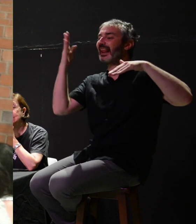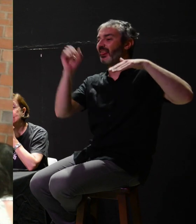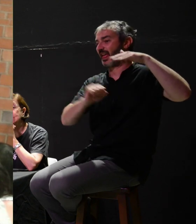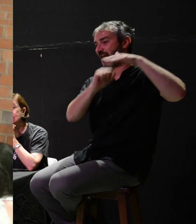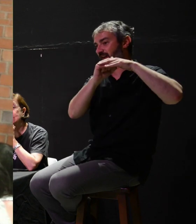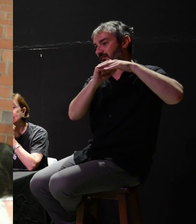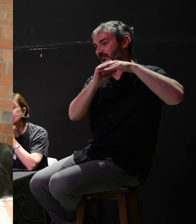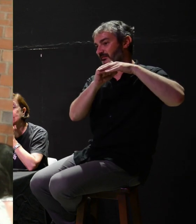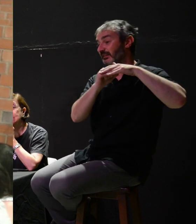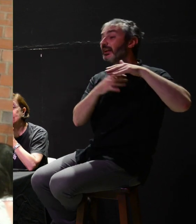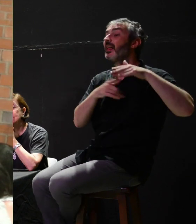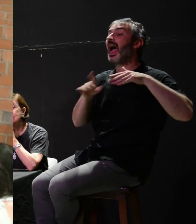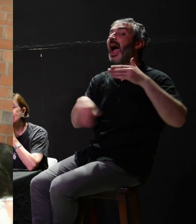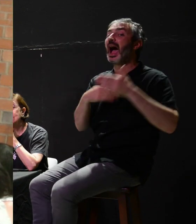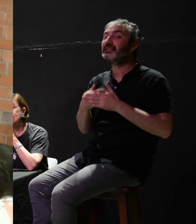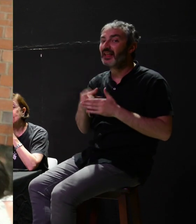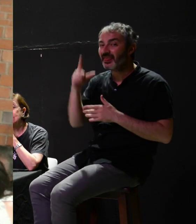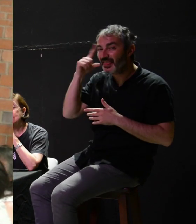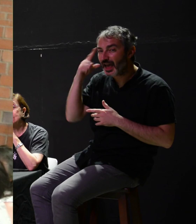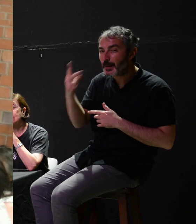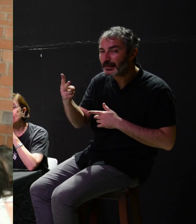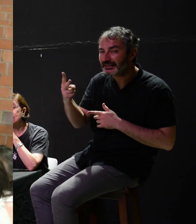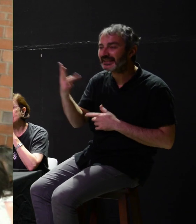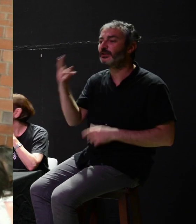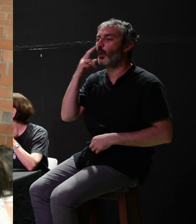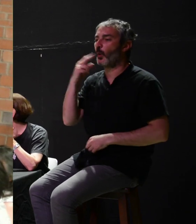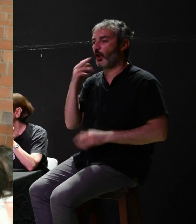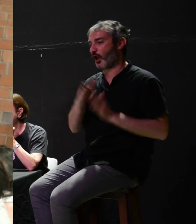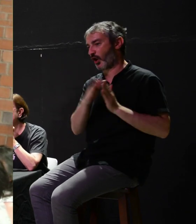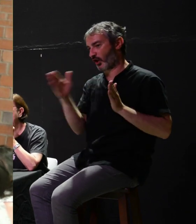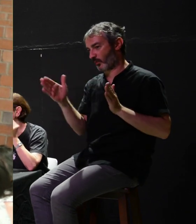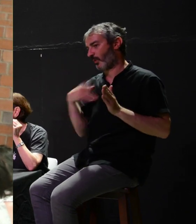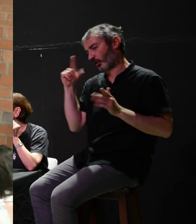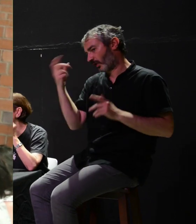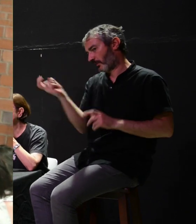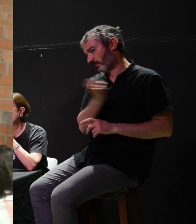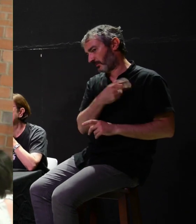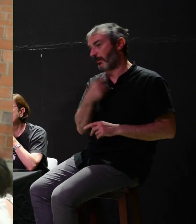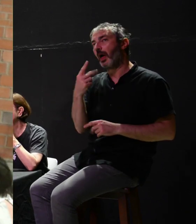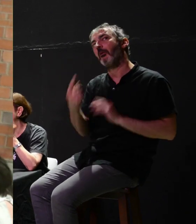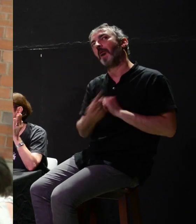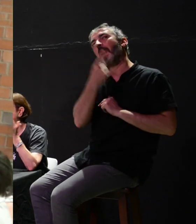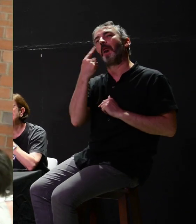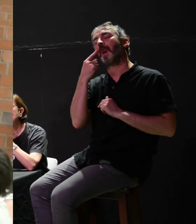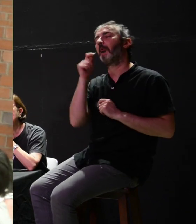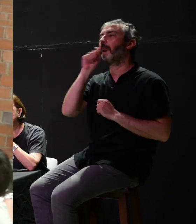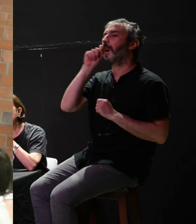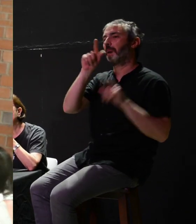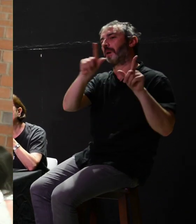terrassa, que encara no l'hagi vist, té fins al 23 de juny, per poder-la veure.